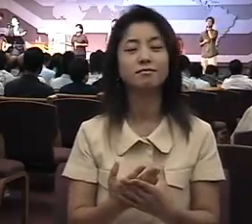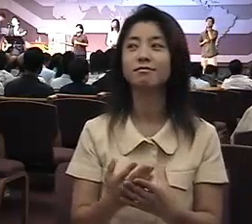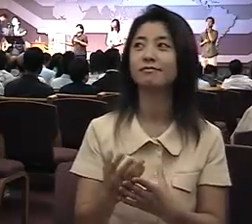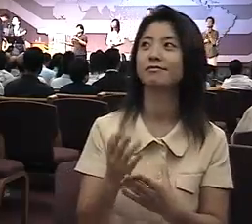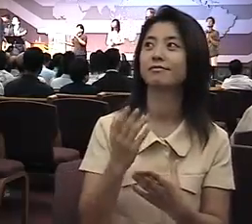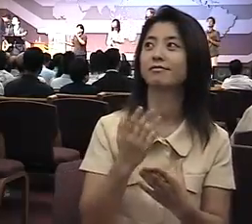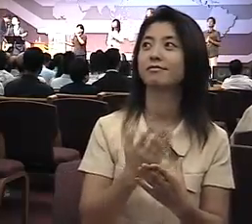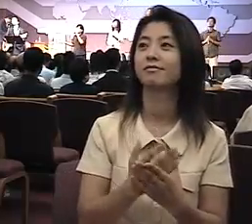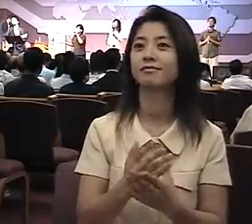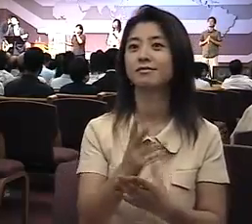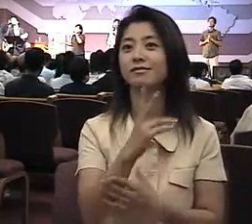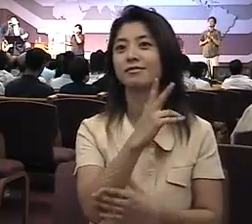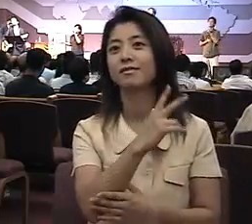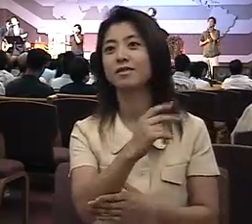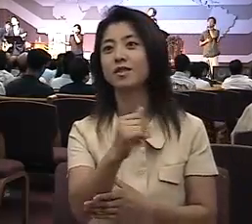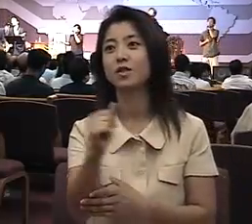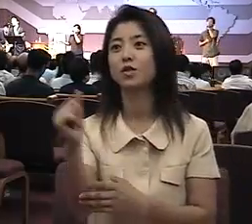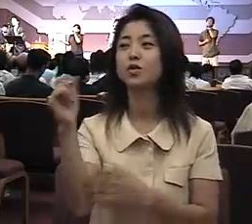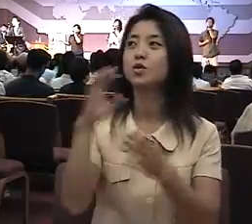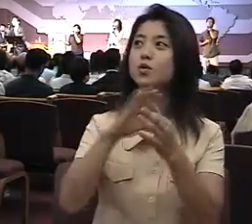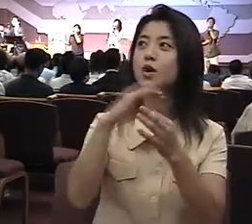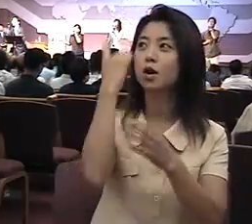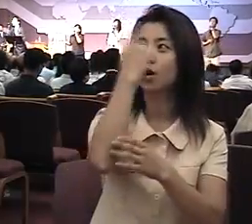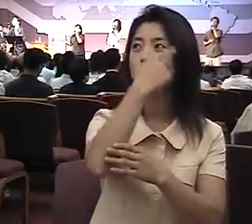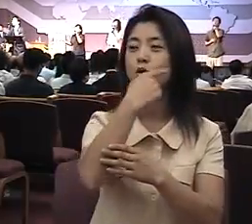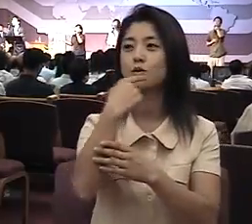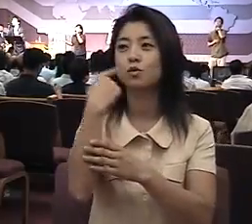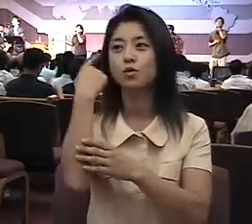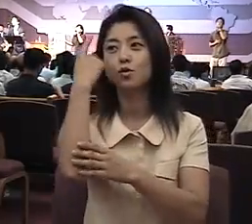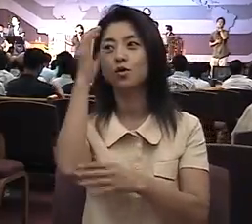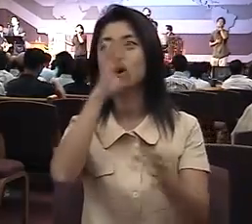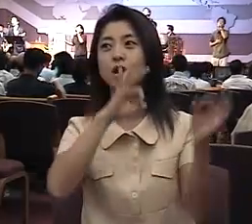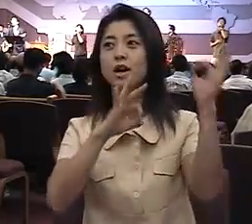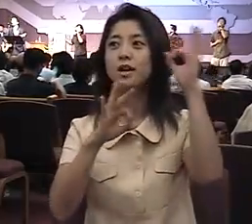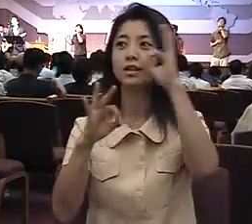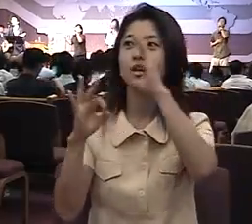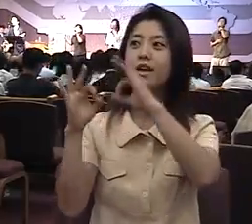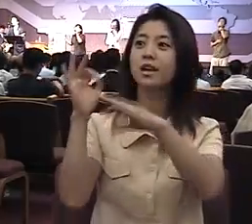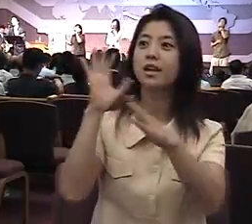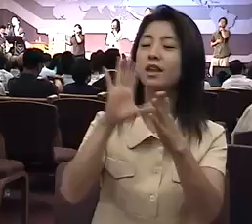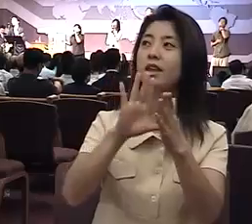주의 얼굴 구하네.